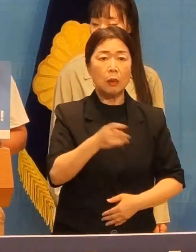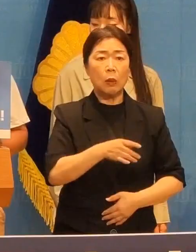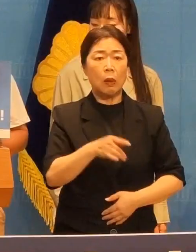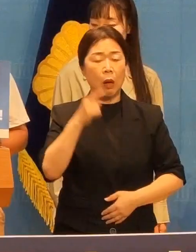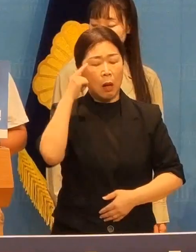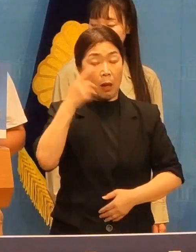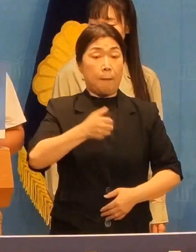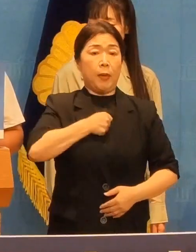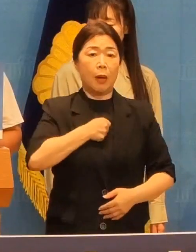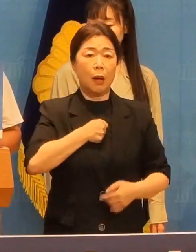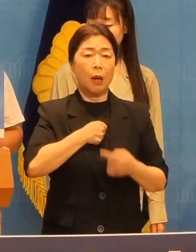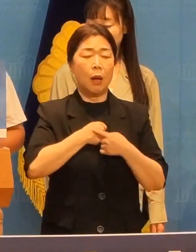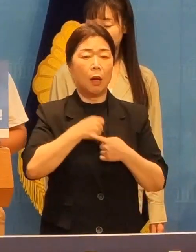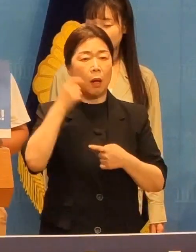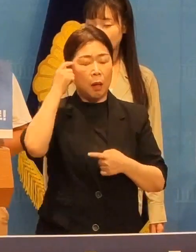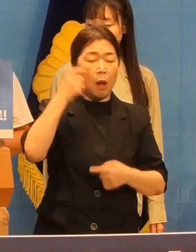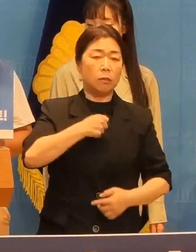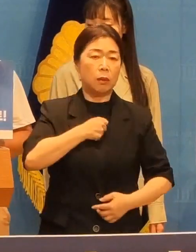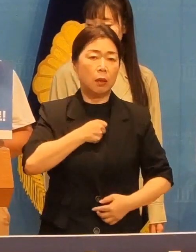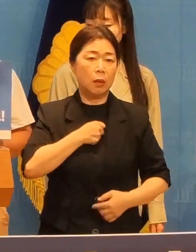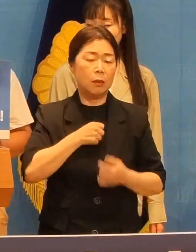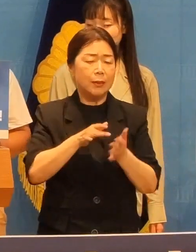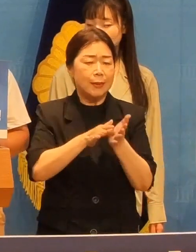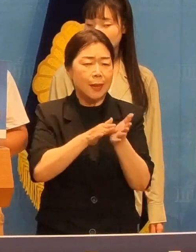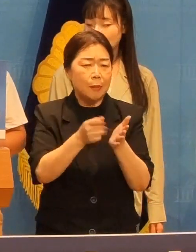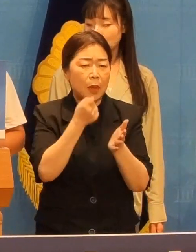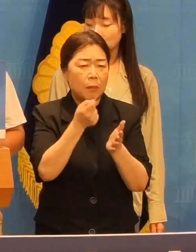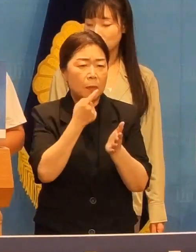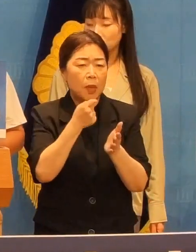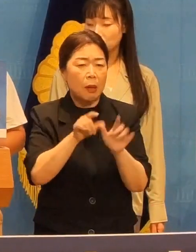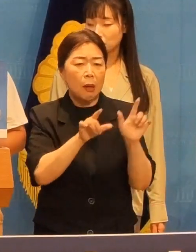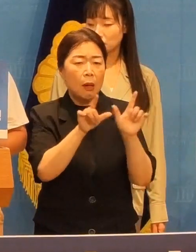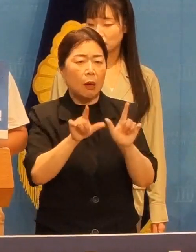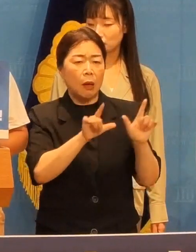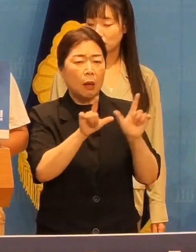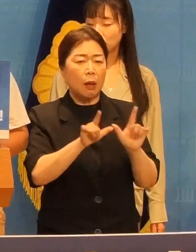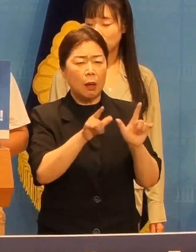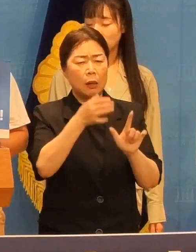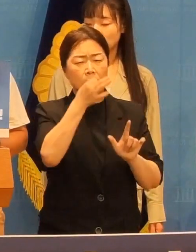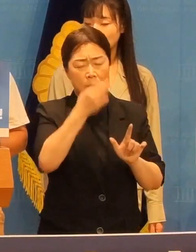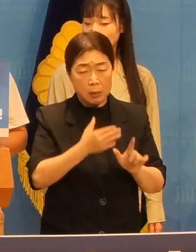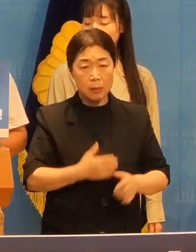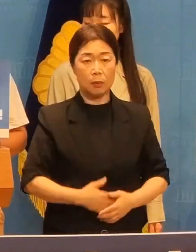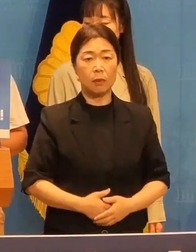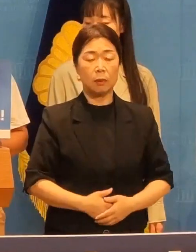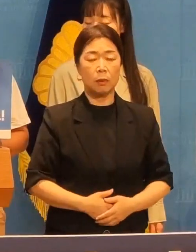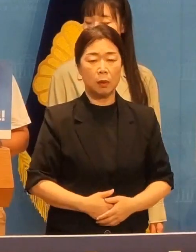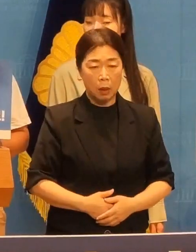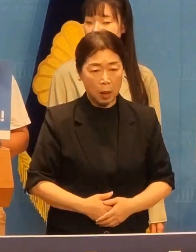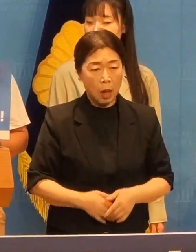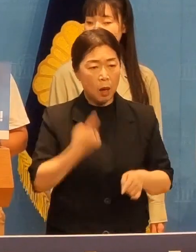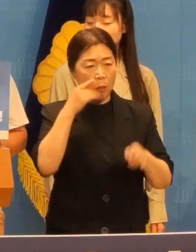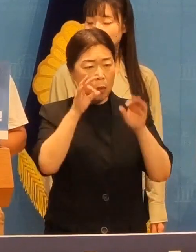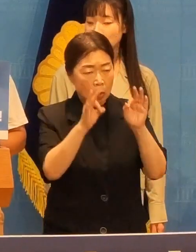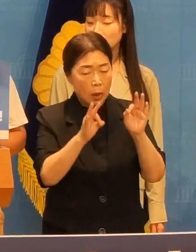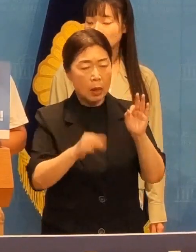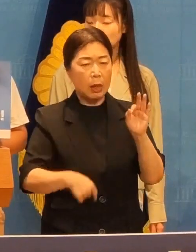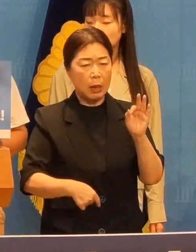있습니다. 그럼에도 우리는 서로가 서로를 지원하며 지역사회에서